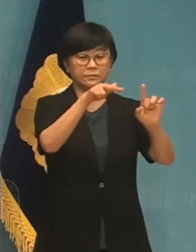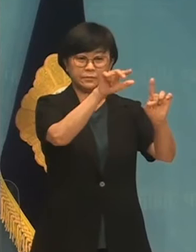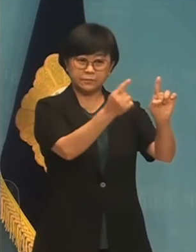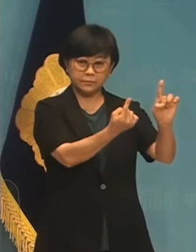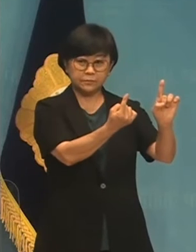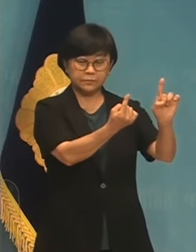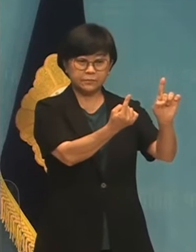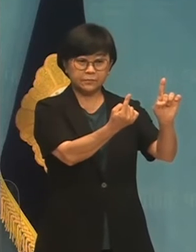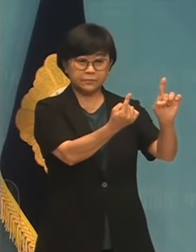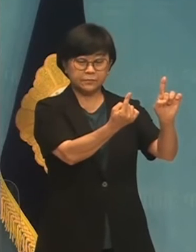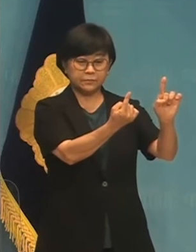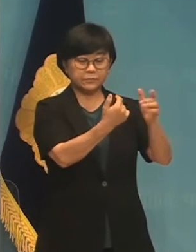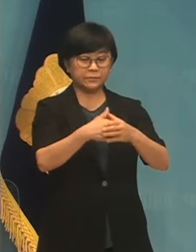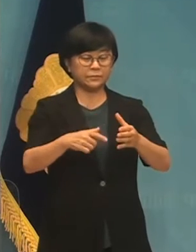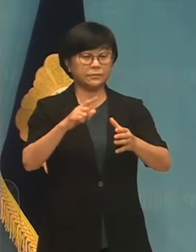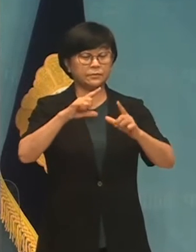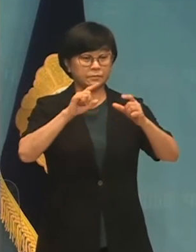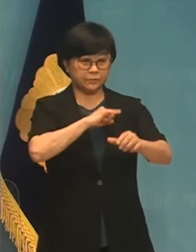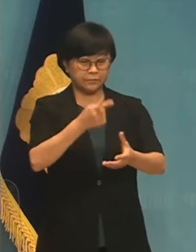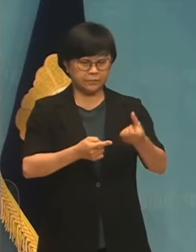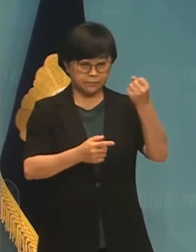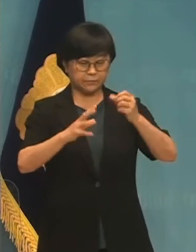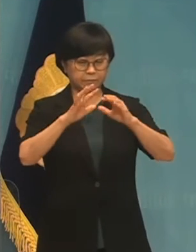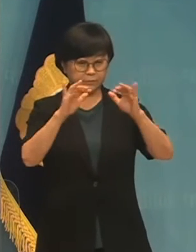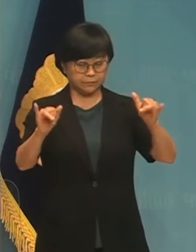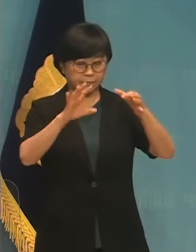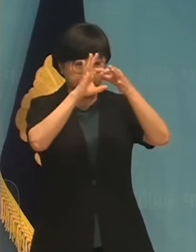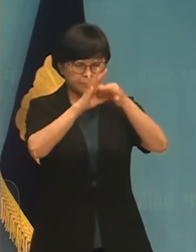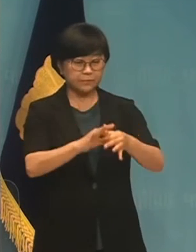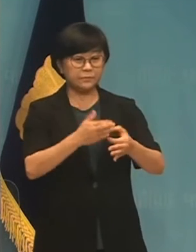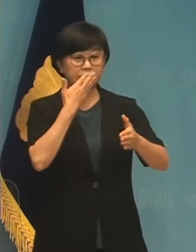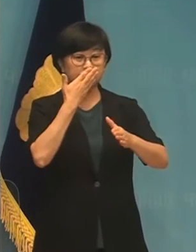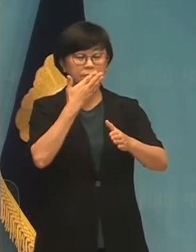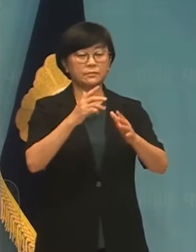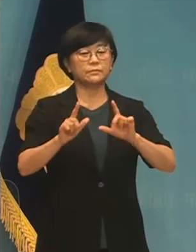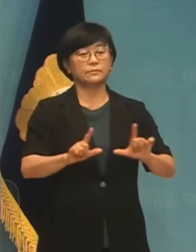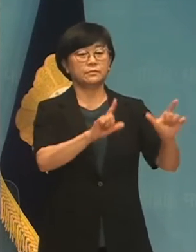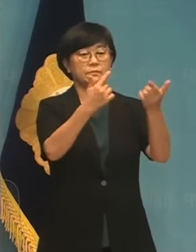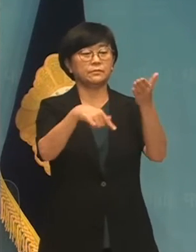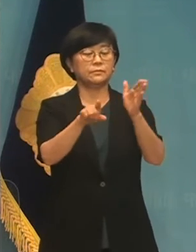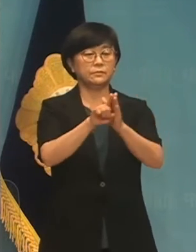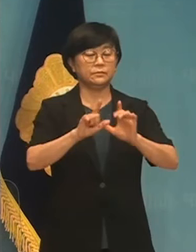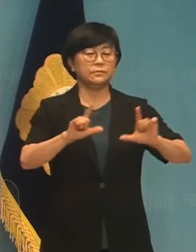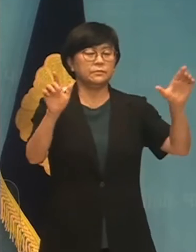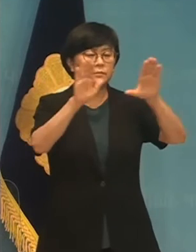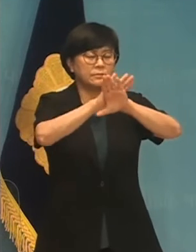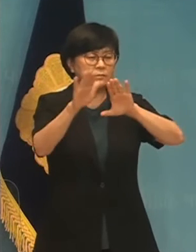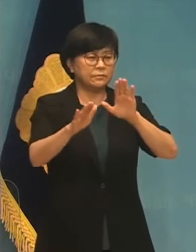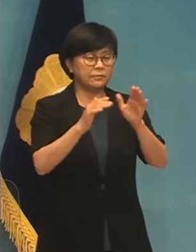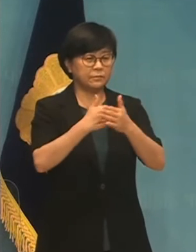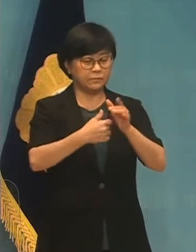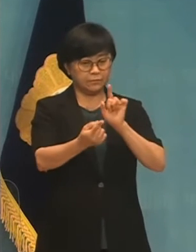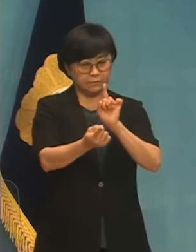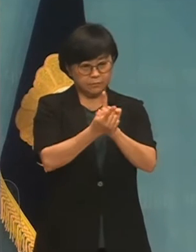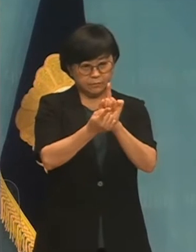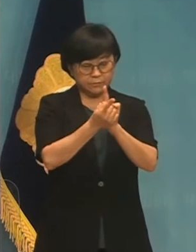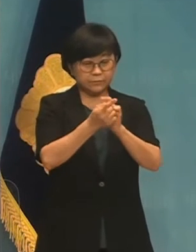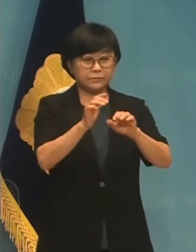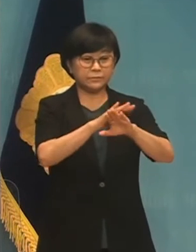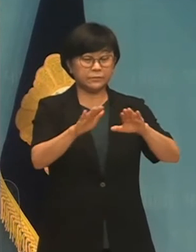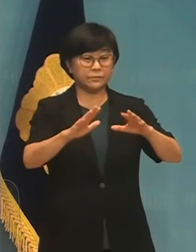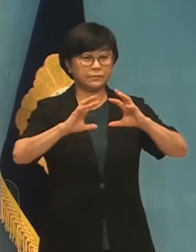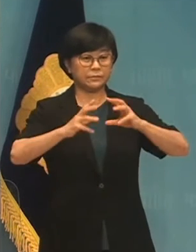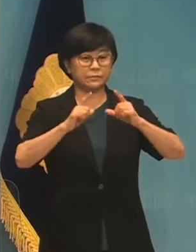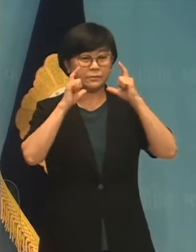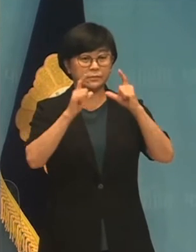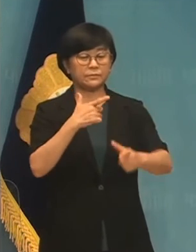제1조에 주권자인 국민들의 지속 가능한 삶을 위해 모든 기후 위기와 맞서 싸우는 나라를 선언할